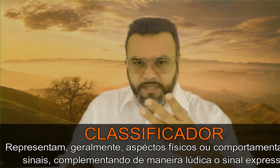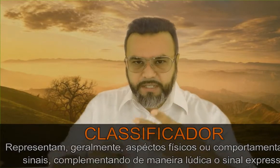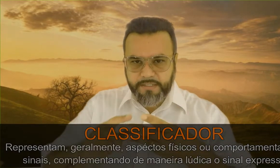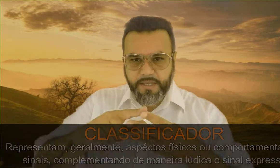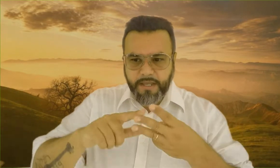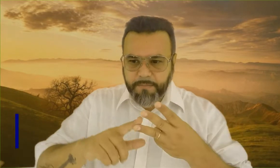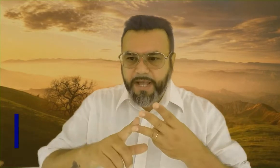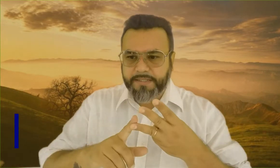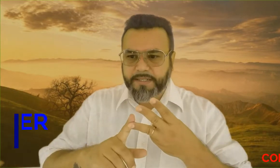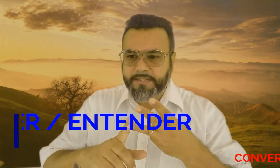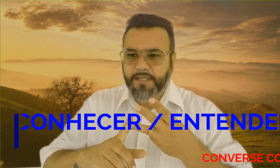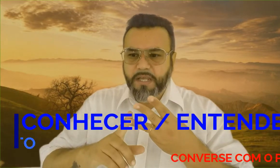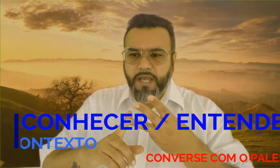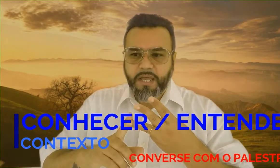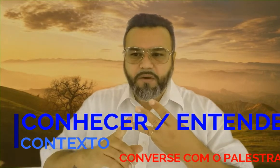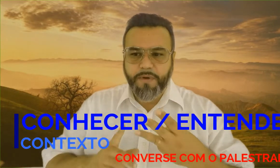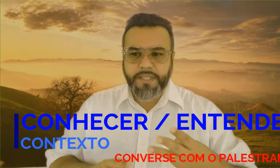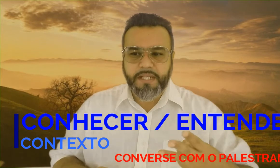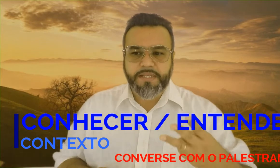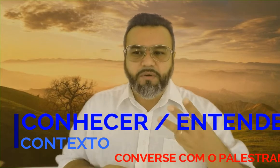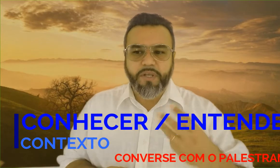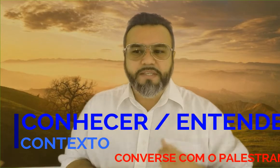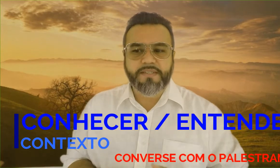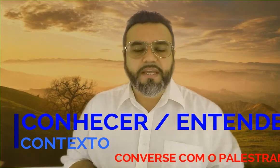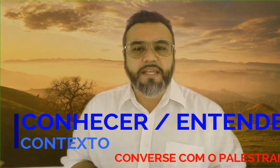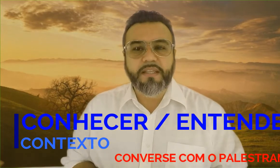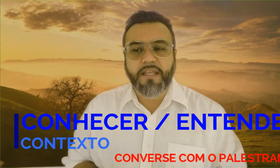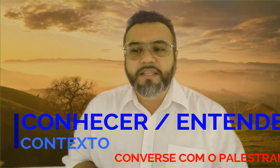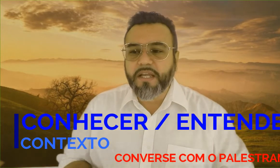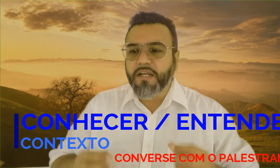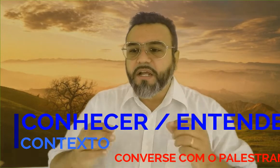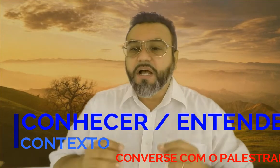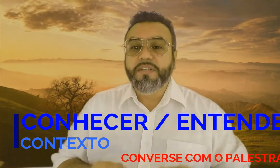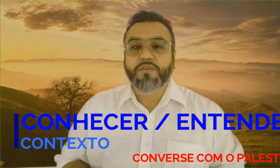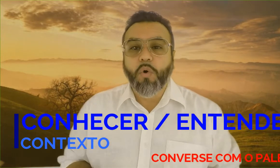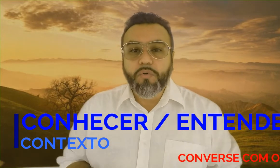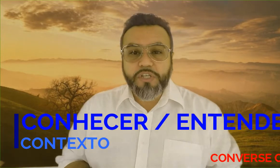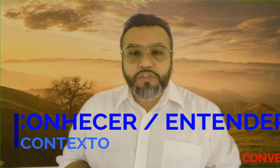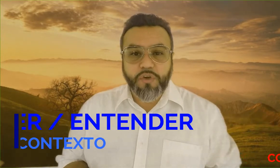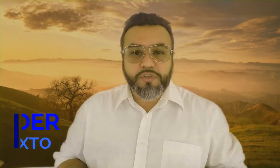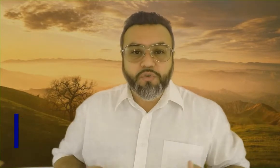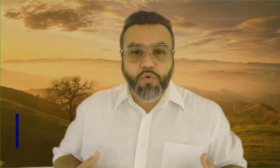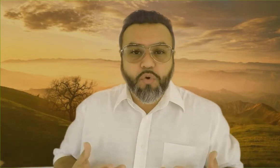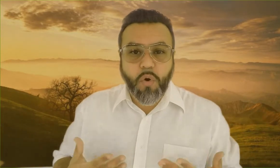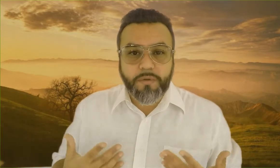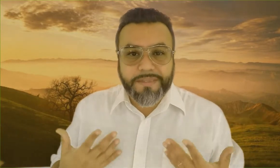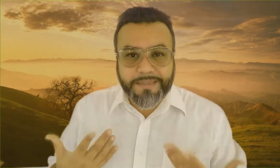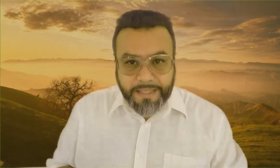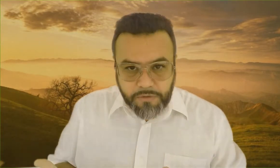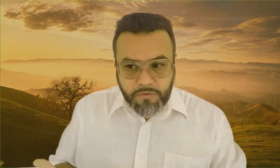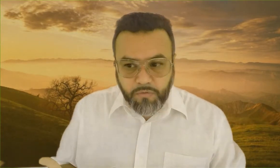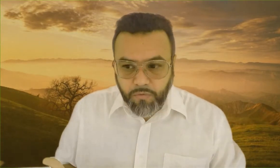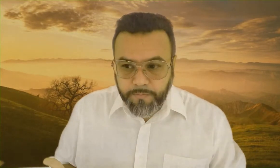regrinhas básicas. Uma delas é conhecer e entender as condições do contexto.